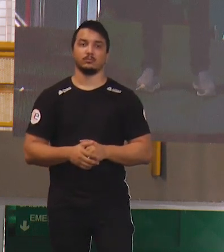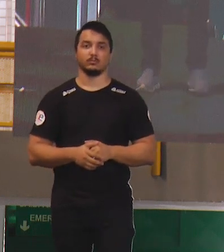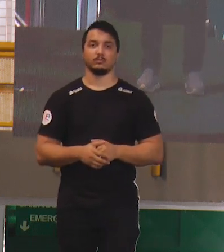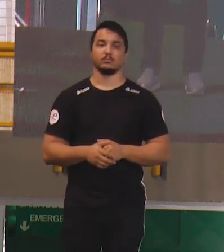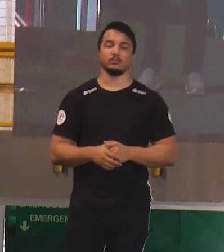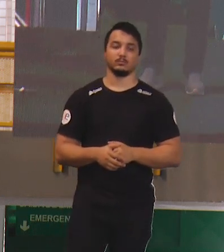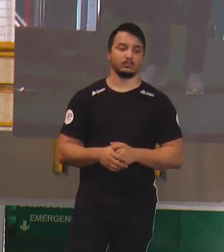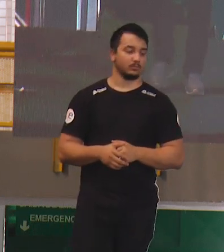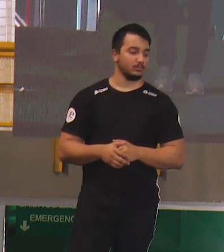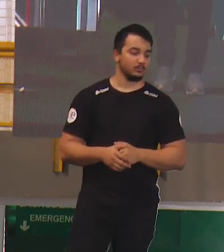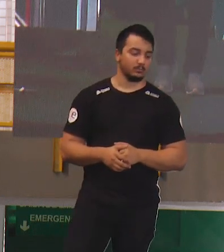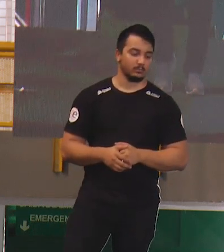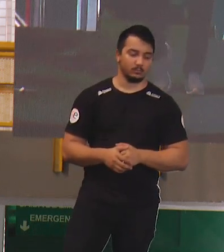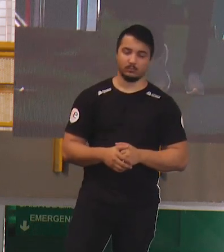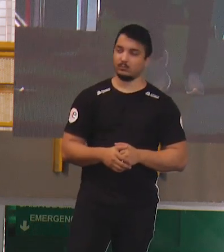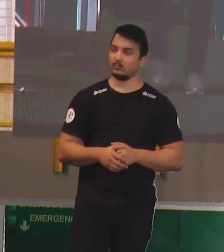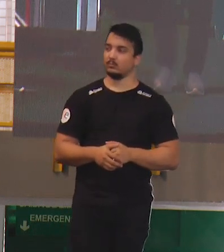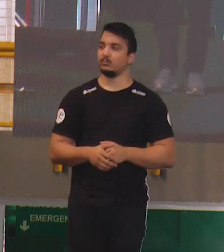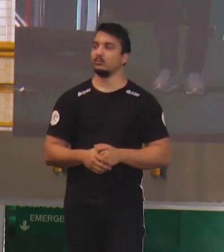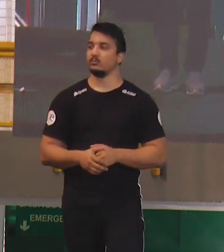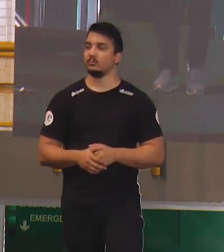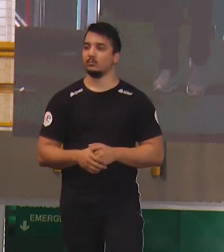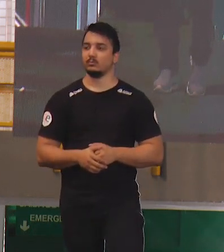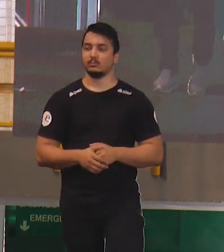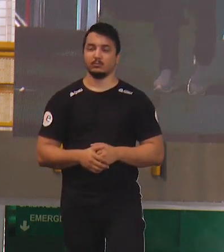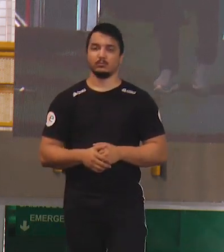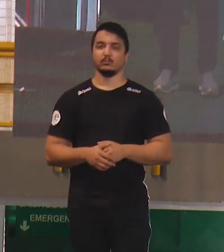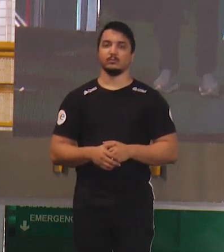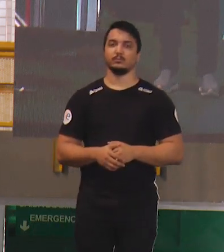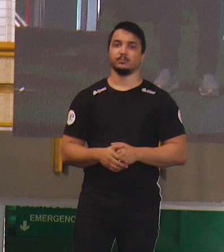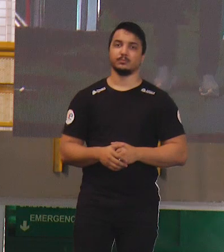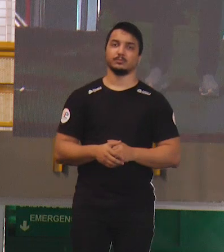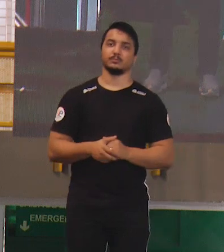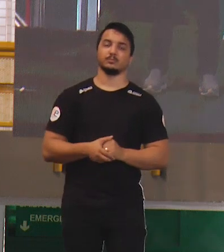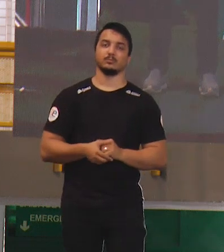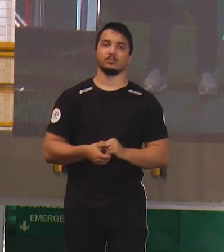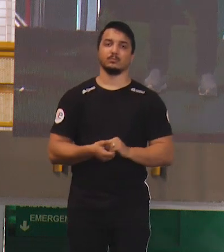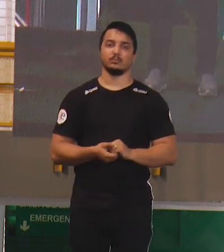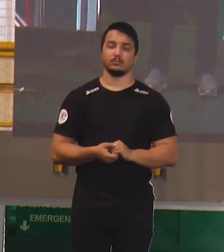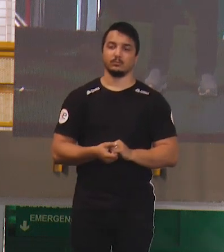um monte de perguntas. Vamos continuar.